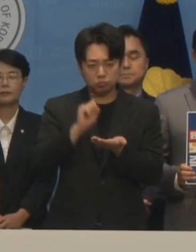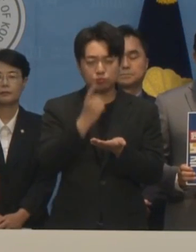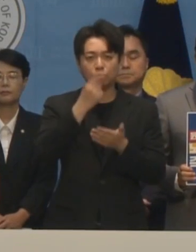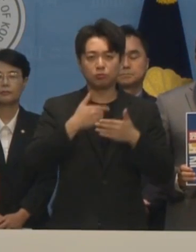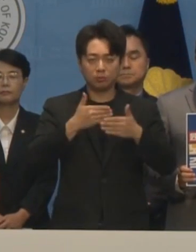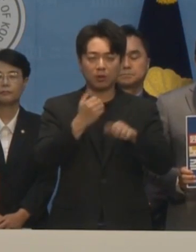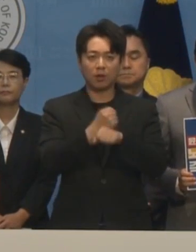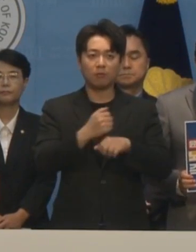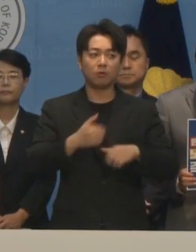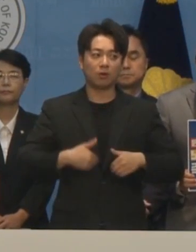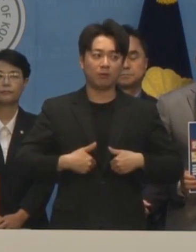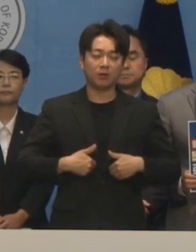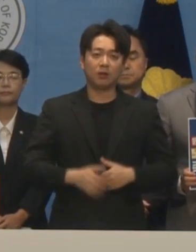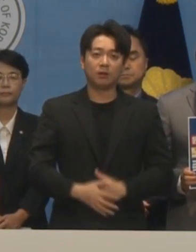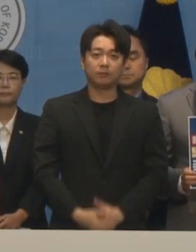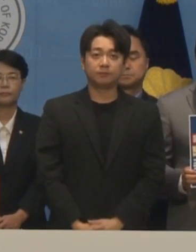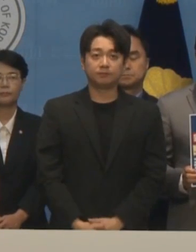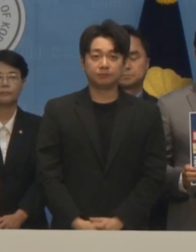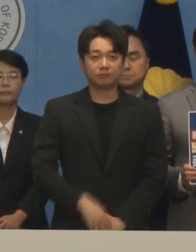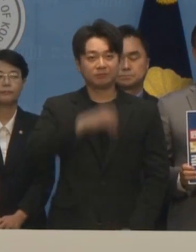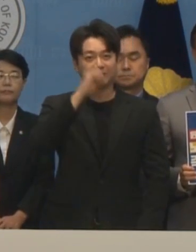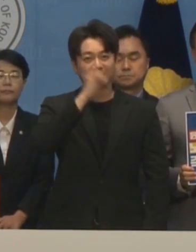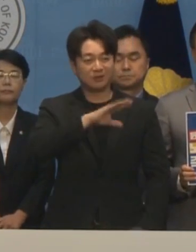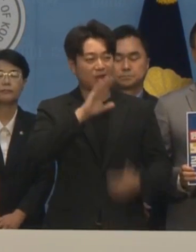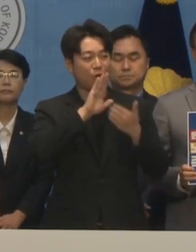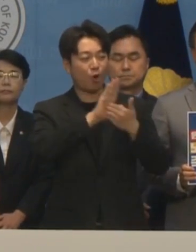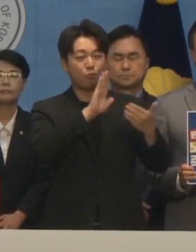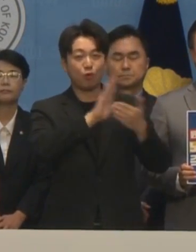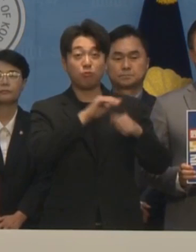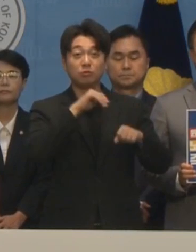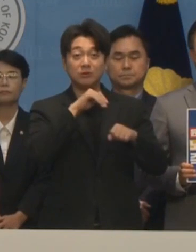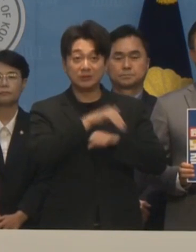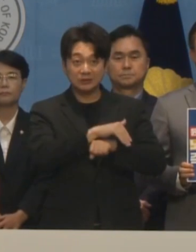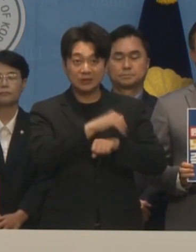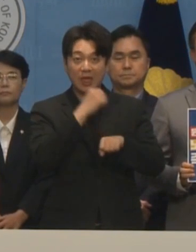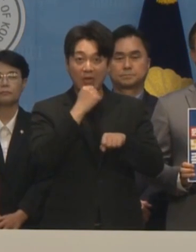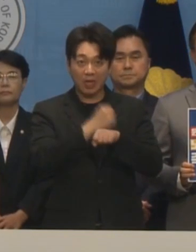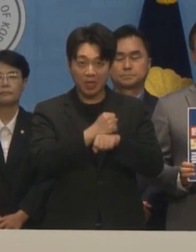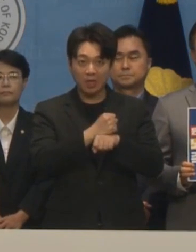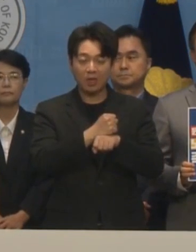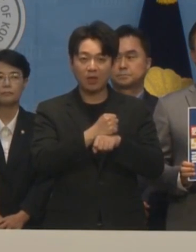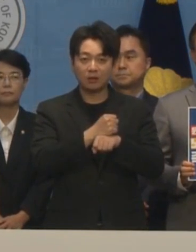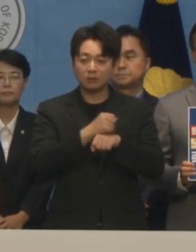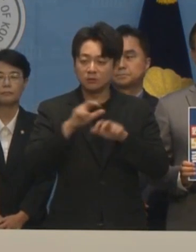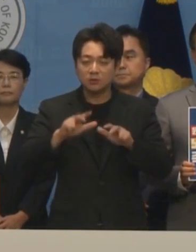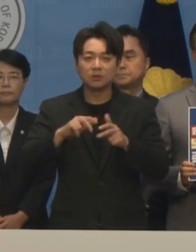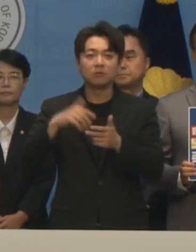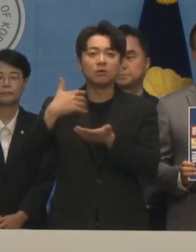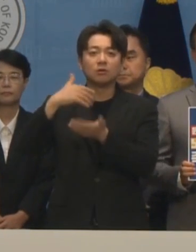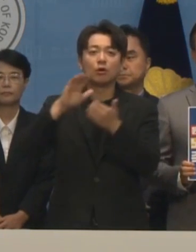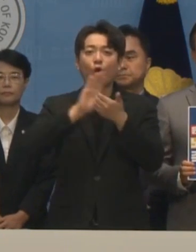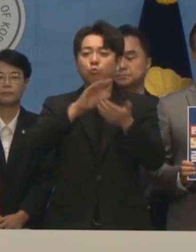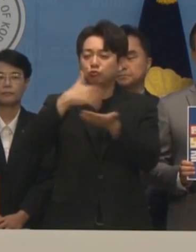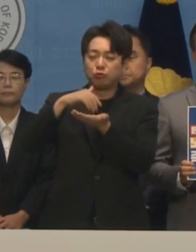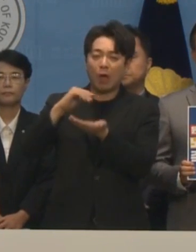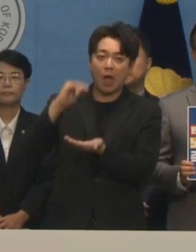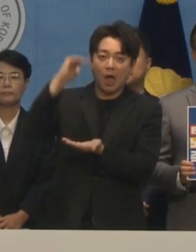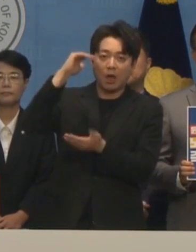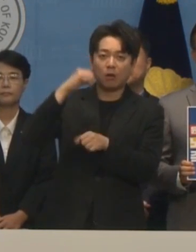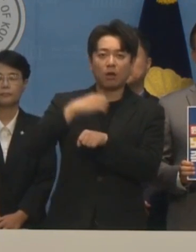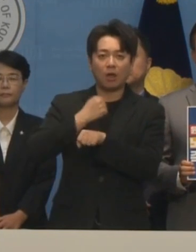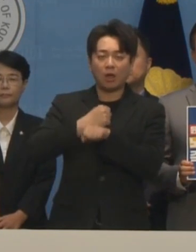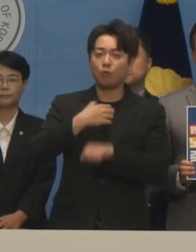합니다. 묻지마 거부권 행사 남발로 거부권 신기록 갱신이라는 기록이 만들어지기에 연연할 것이